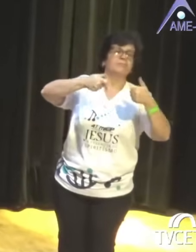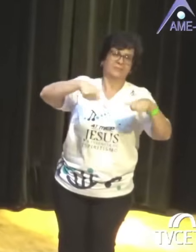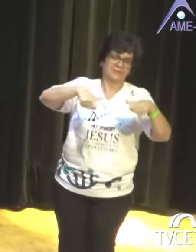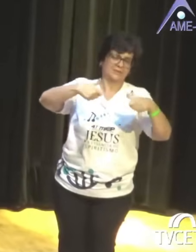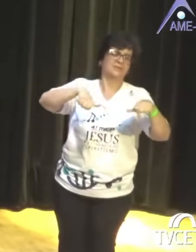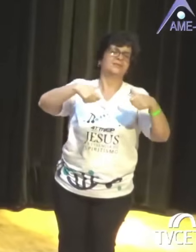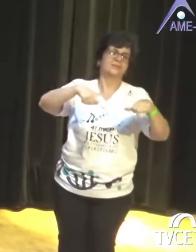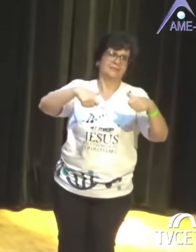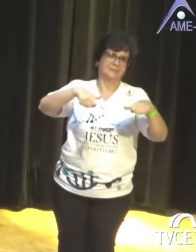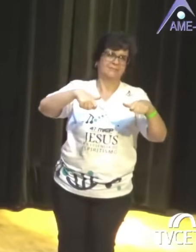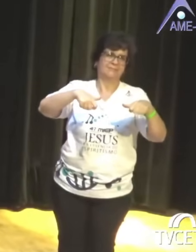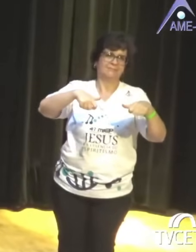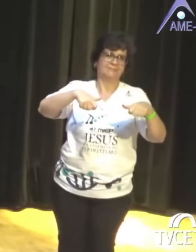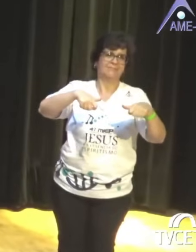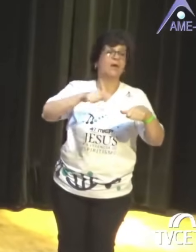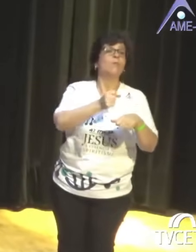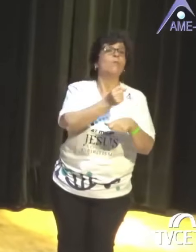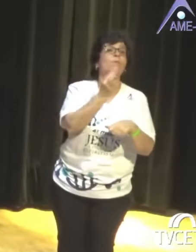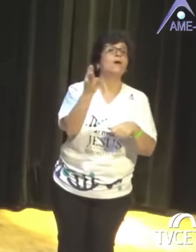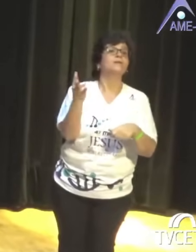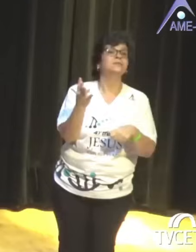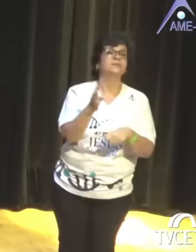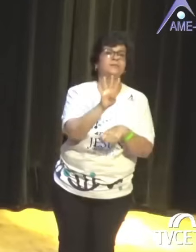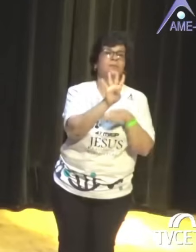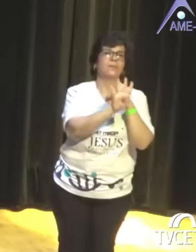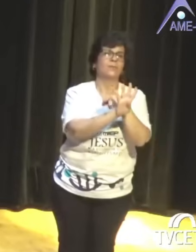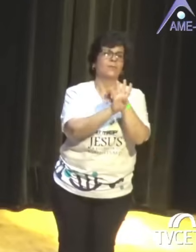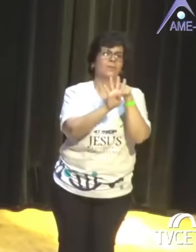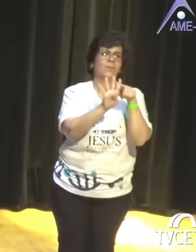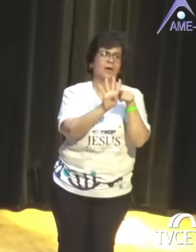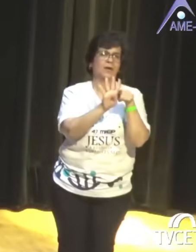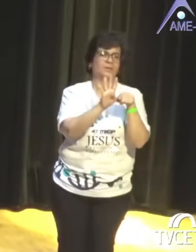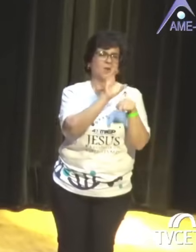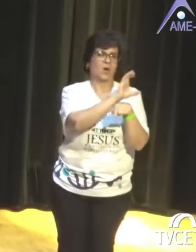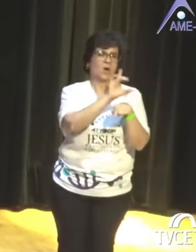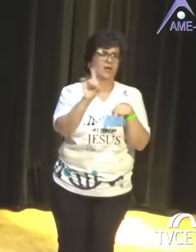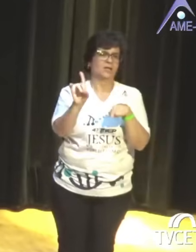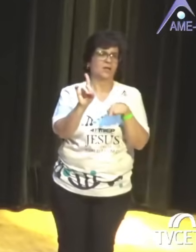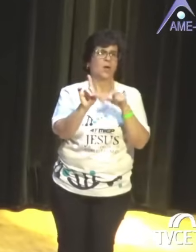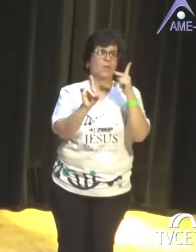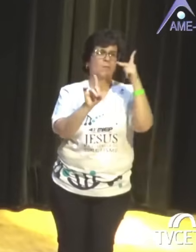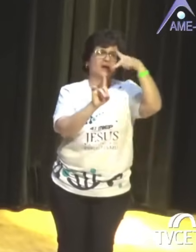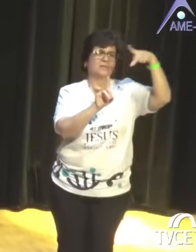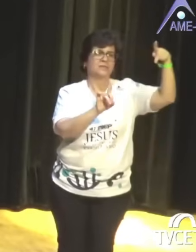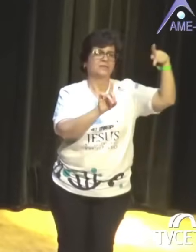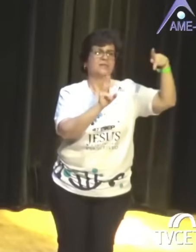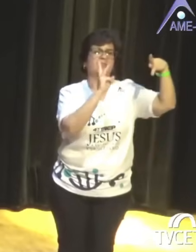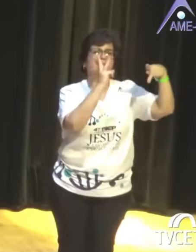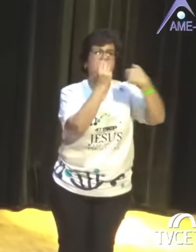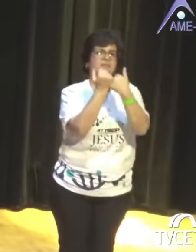precisa sabe quantos tem quatro um presidente três